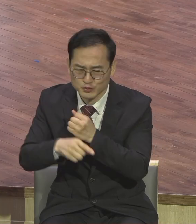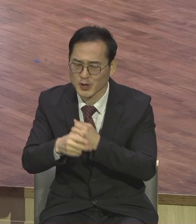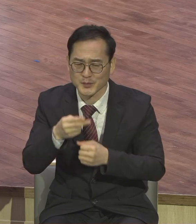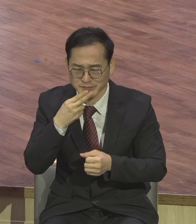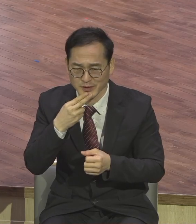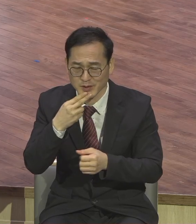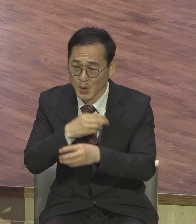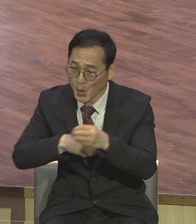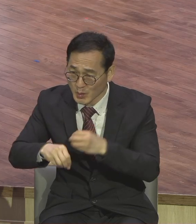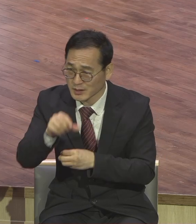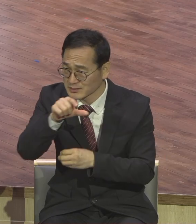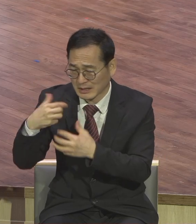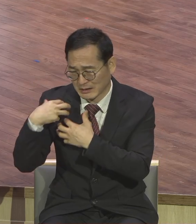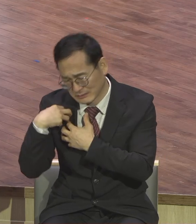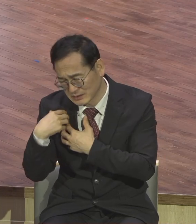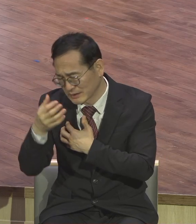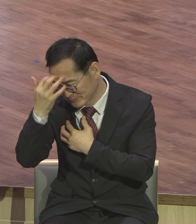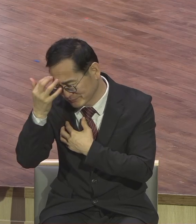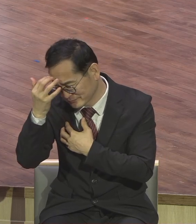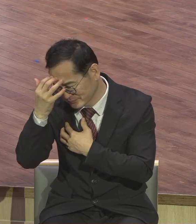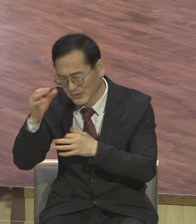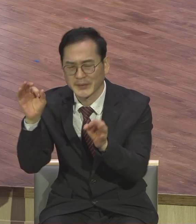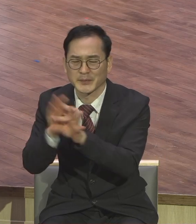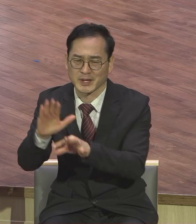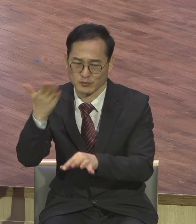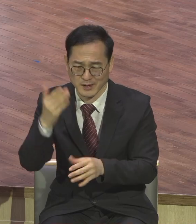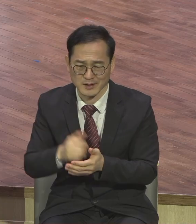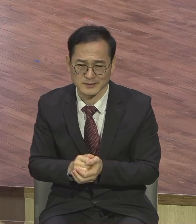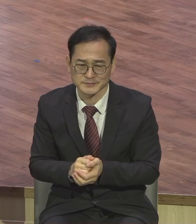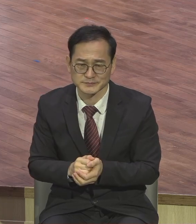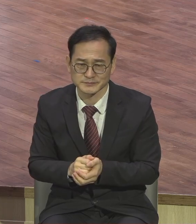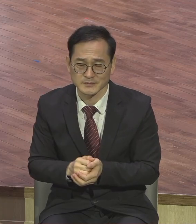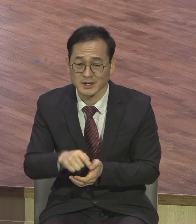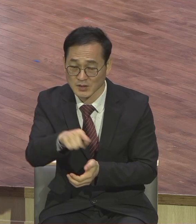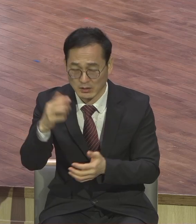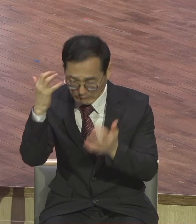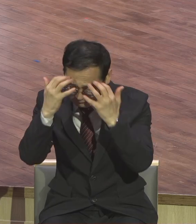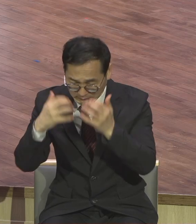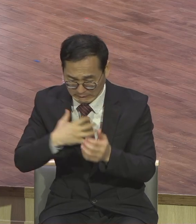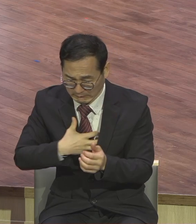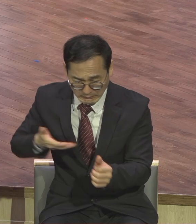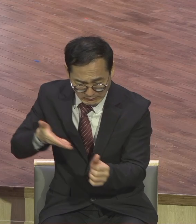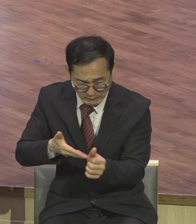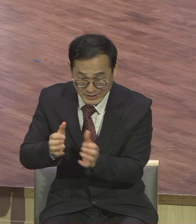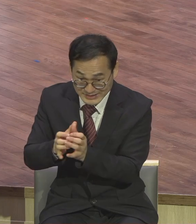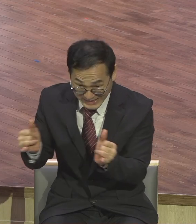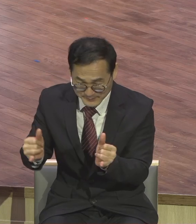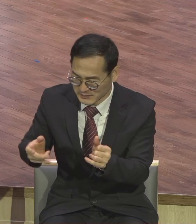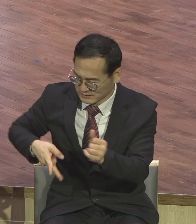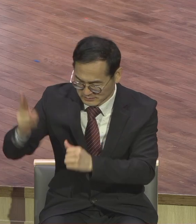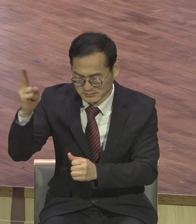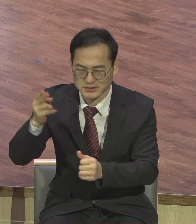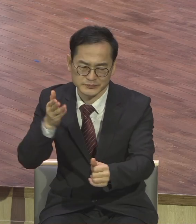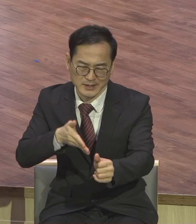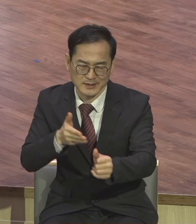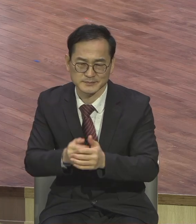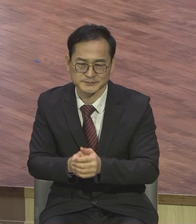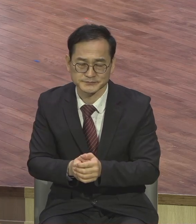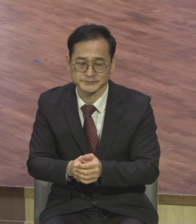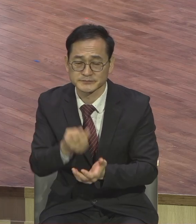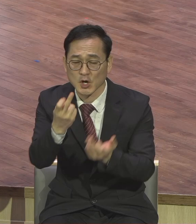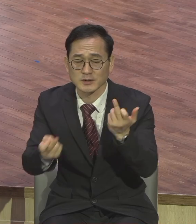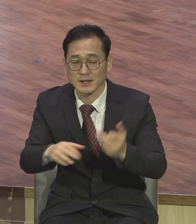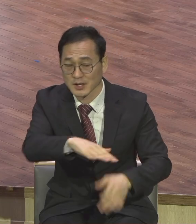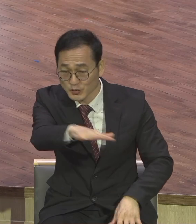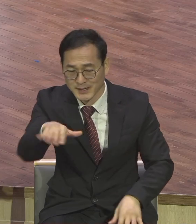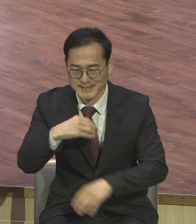십자가의 걸림돌이 제거되었으리니 너희를 어지럽게 하는 자들은 스스로 베어버리기를 원하노라. 형제들아, 너희가 자유를